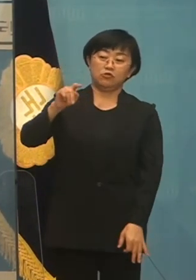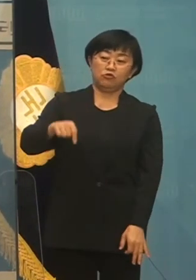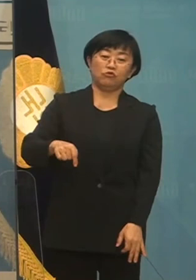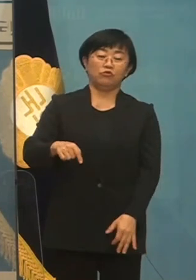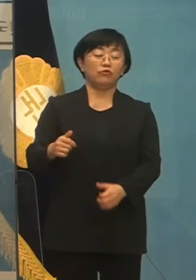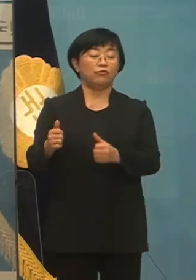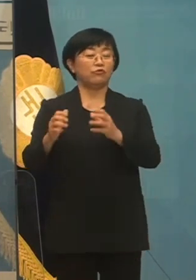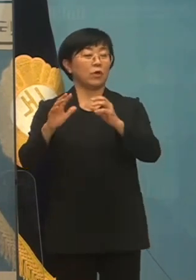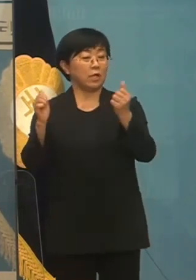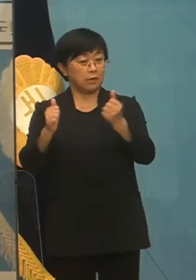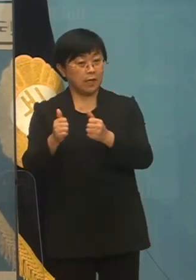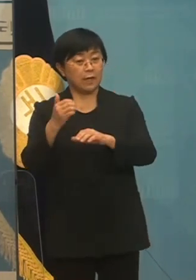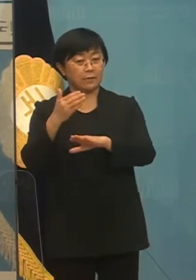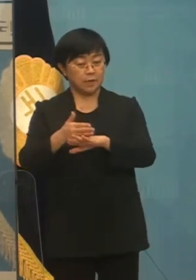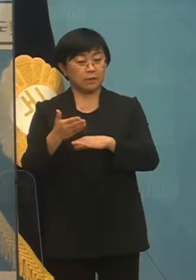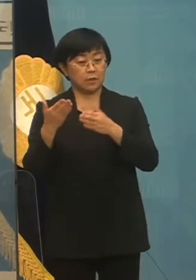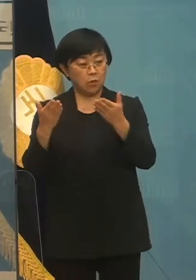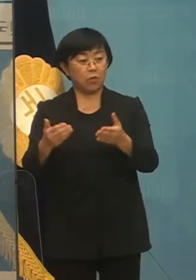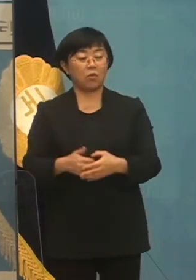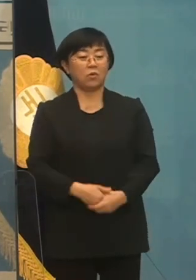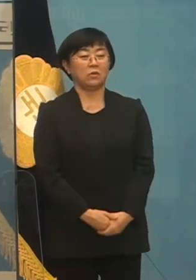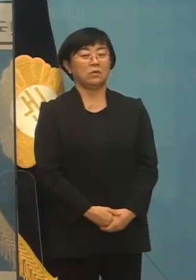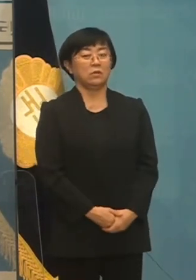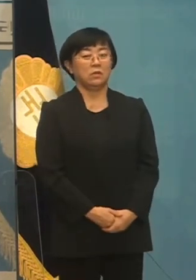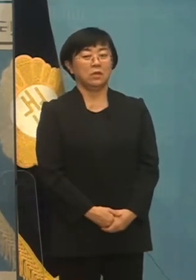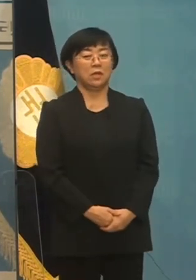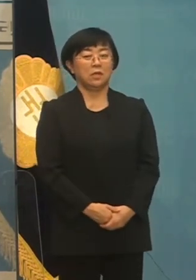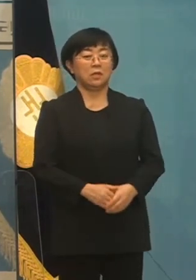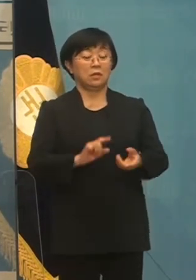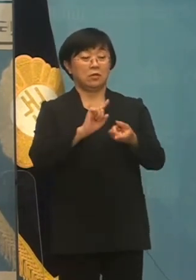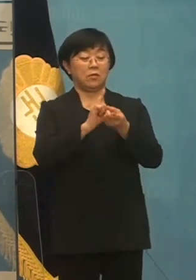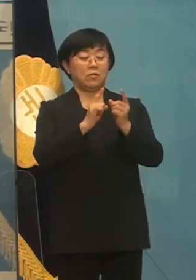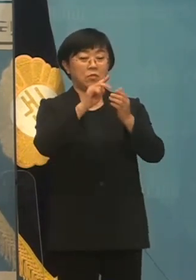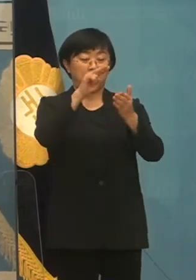한번 감사를 드립니다. 그러면 성명서 낭독을 하겠습니다.